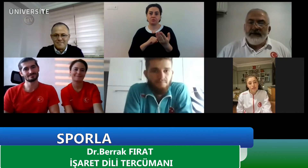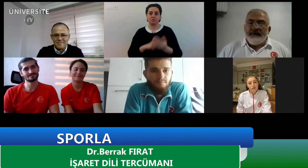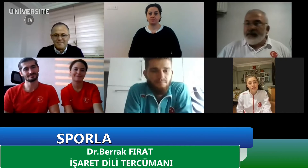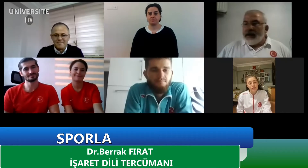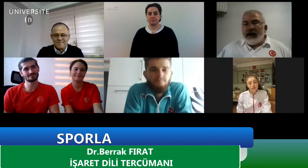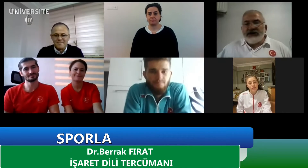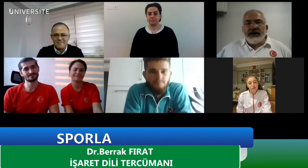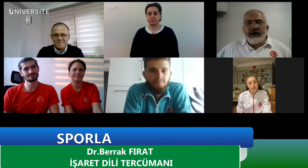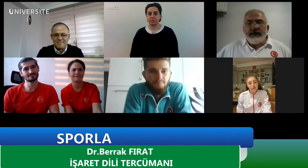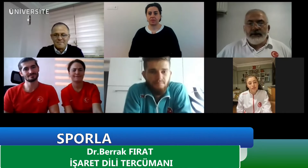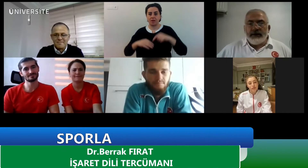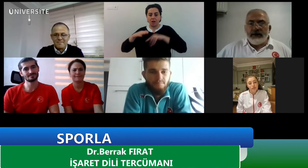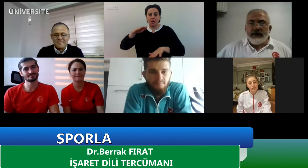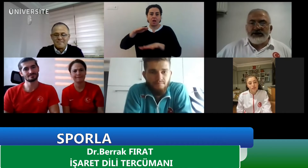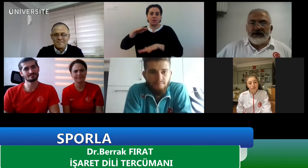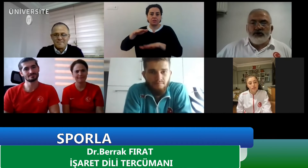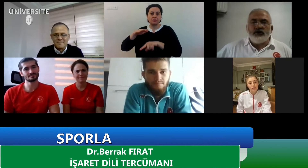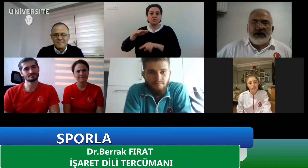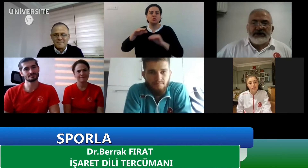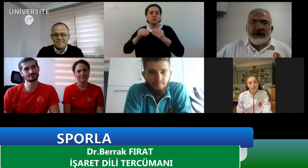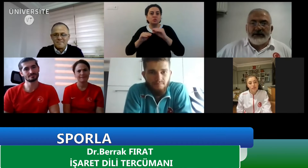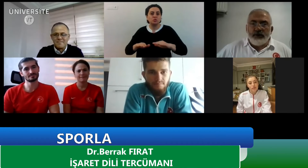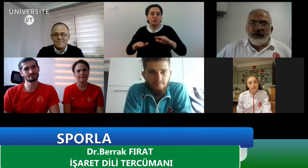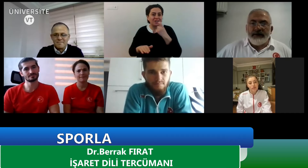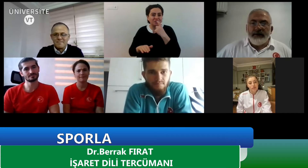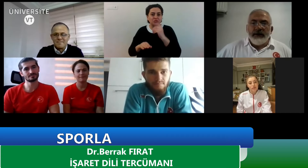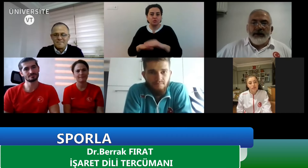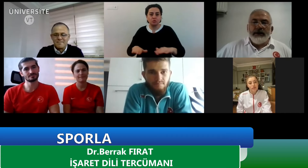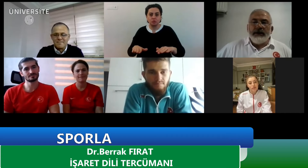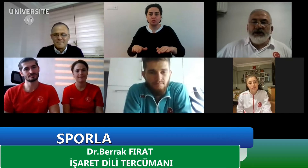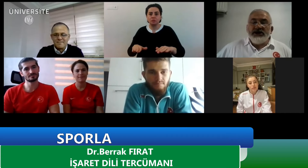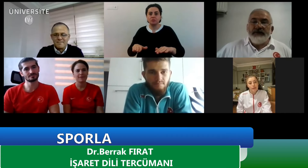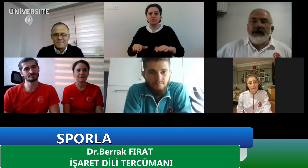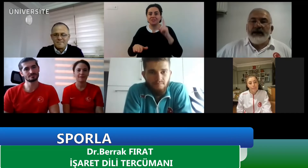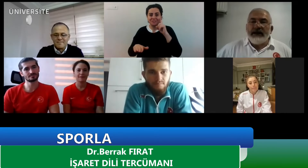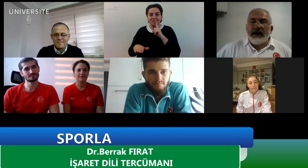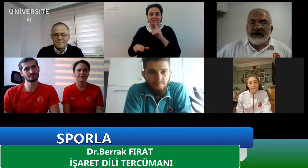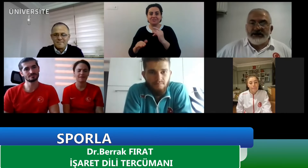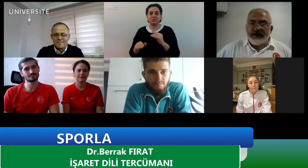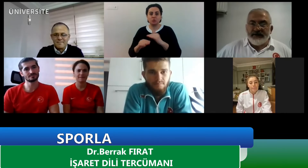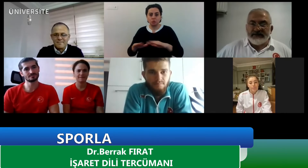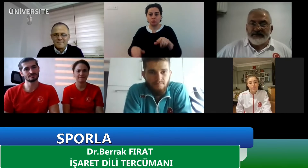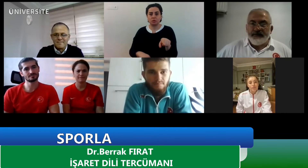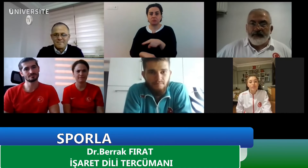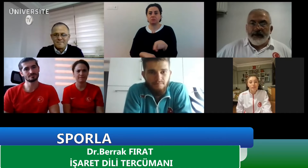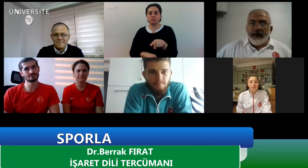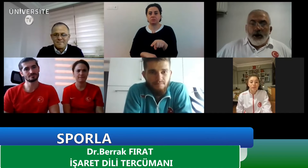onlar? Aşağıdan işte küçük yaşlarda bulunan işitme engelli